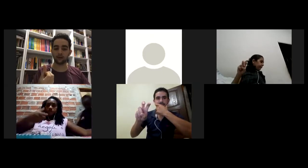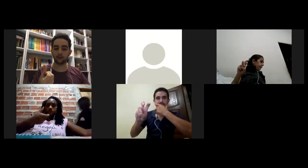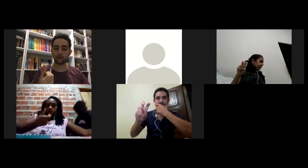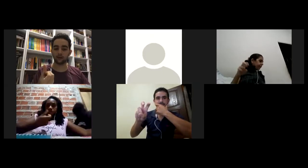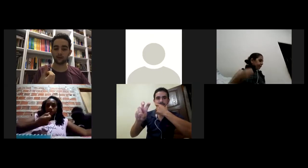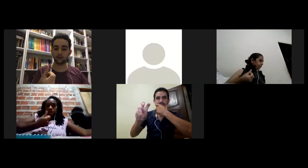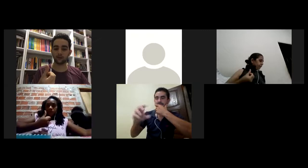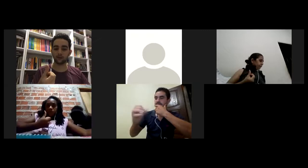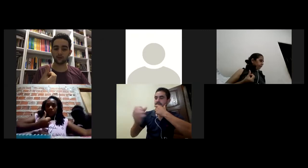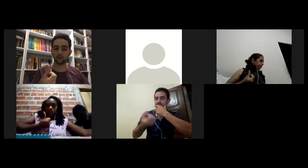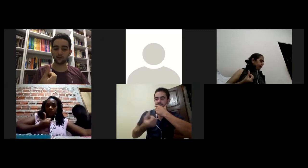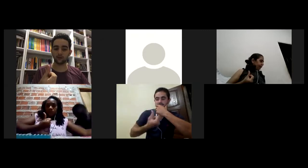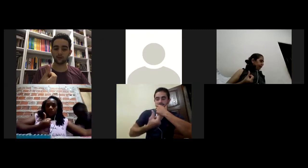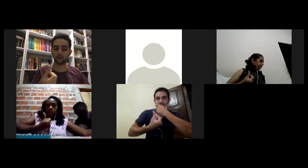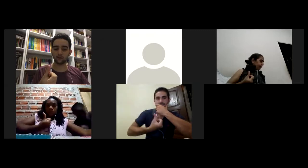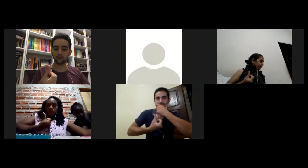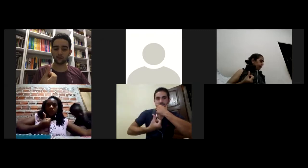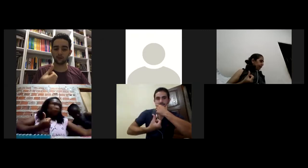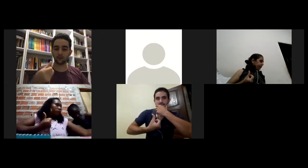6,